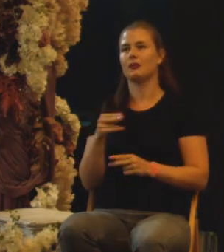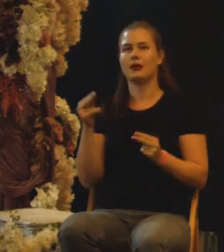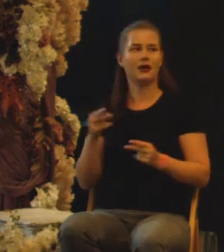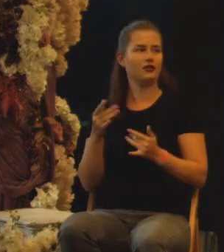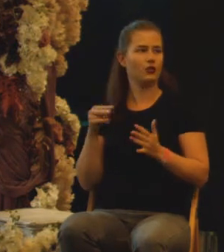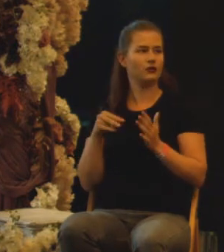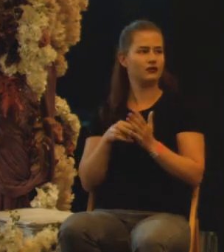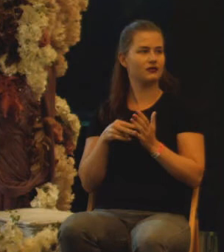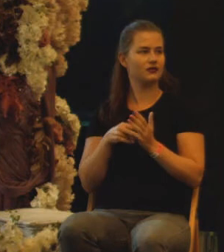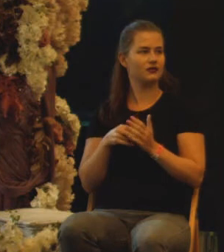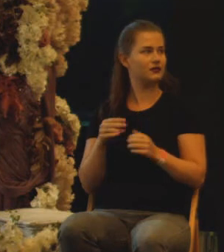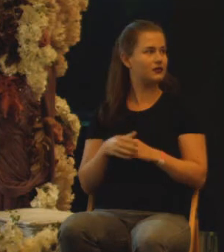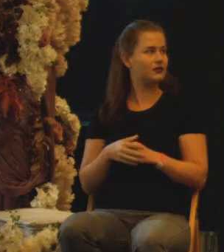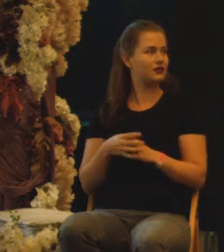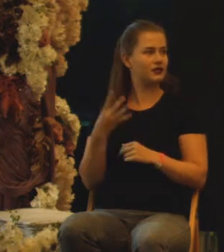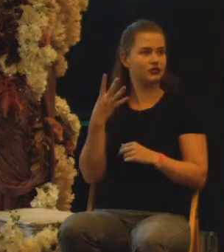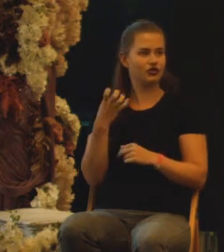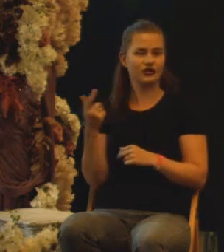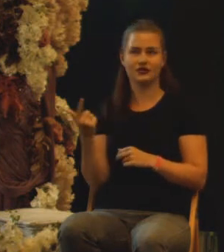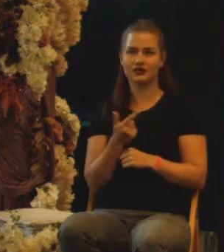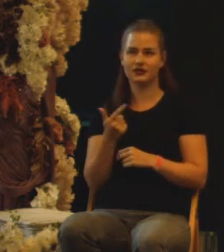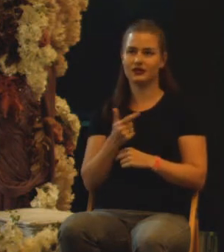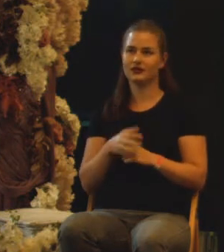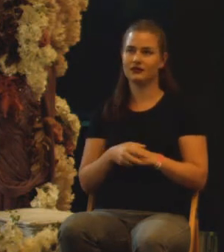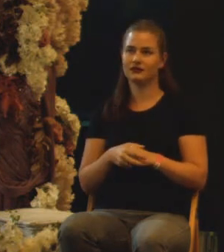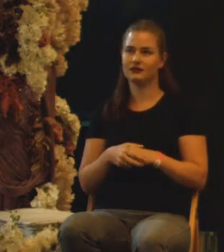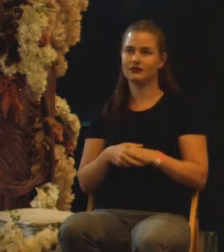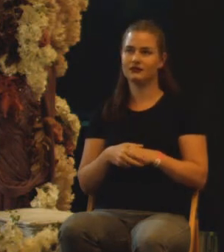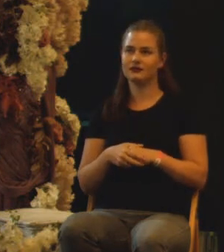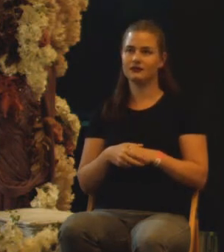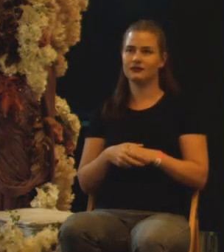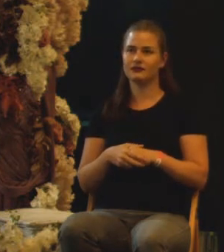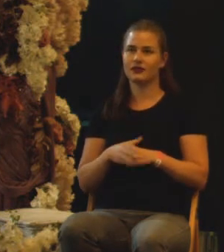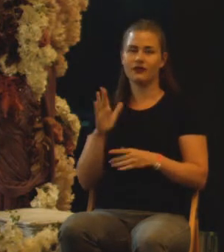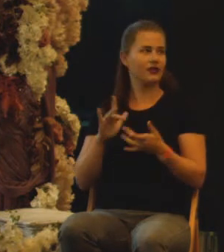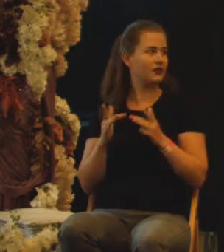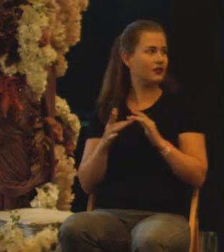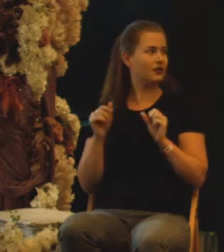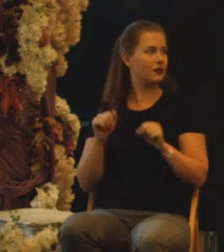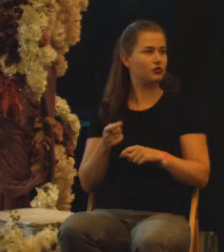она стоит? 400 гривен? 400 гривен. В